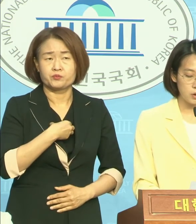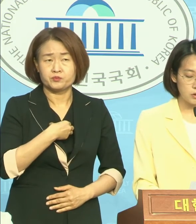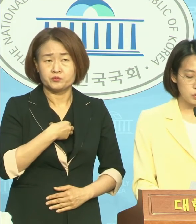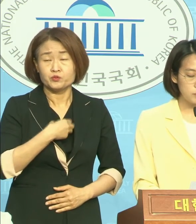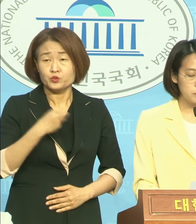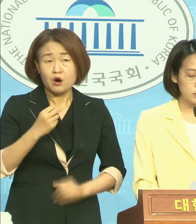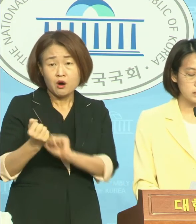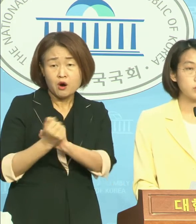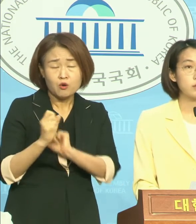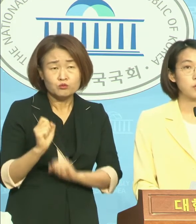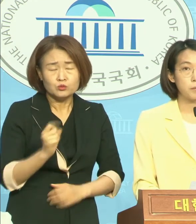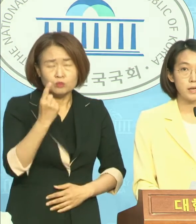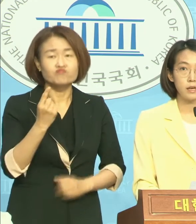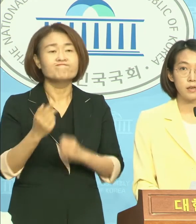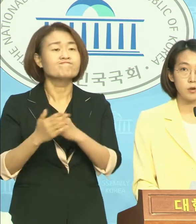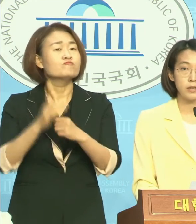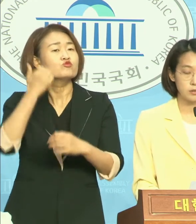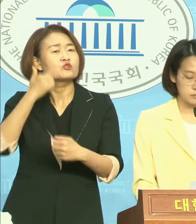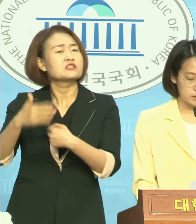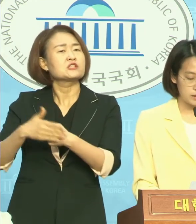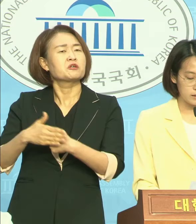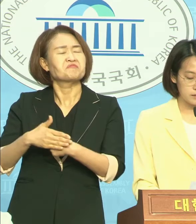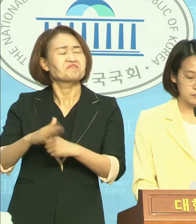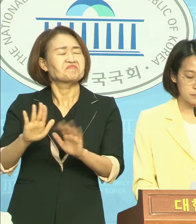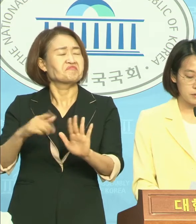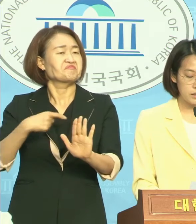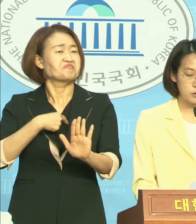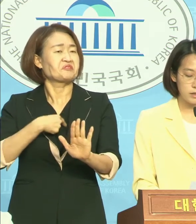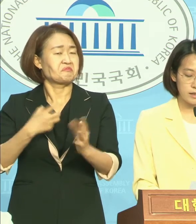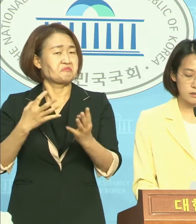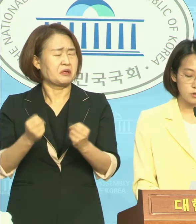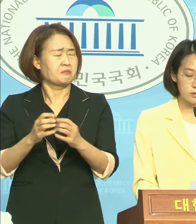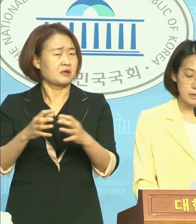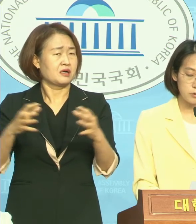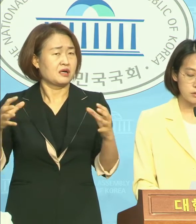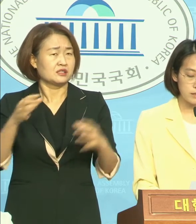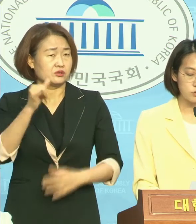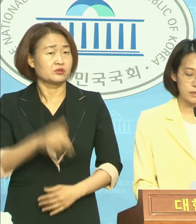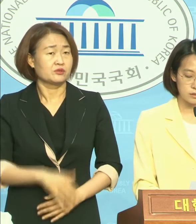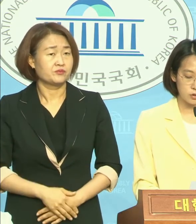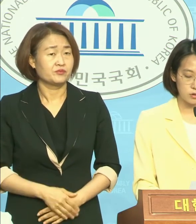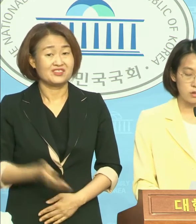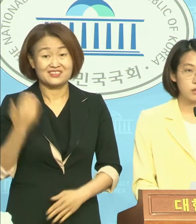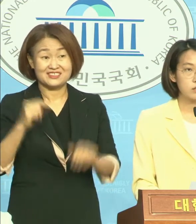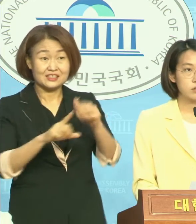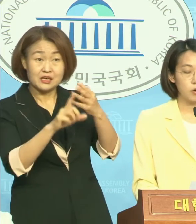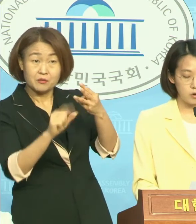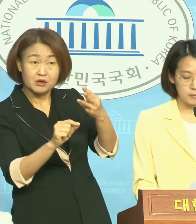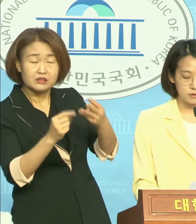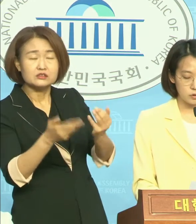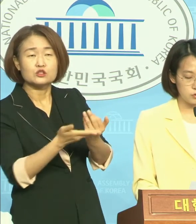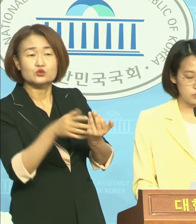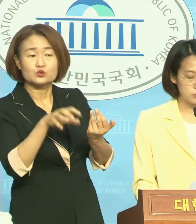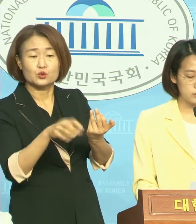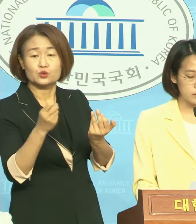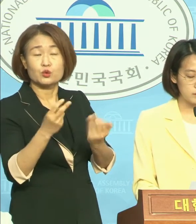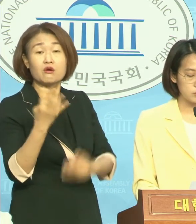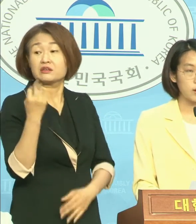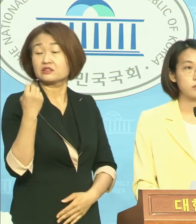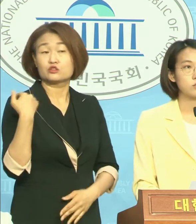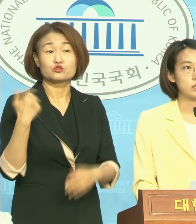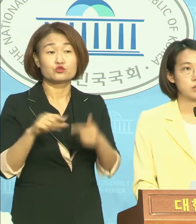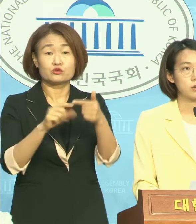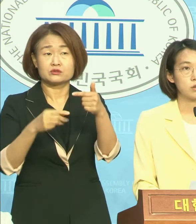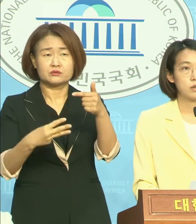이유로 돌봄과 지원에 공백이 더해졌습니다 이로 인해 지난 3월은 제주에서 그리고 얼마전 6월